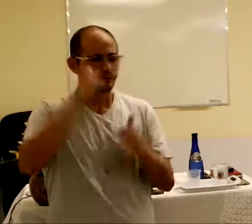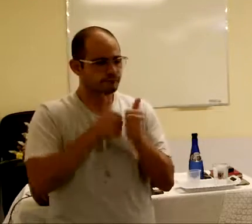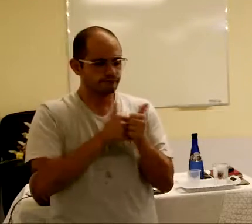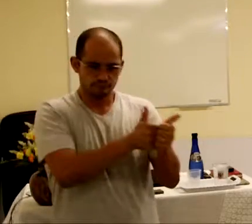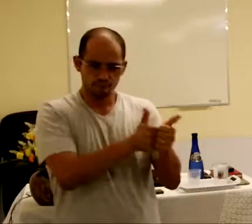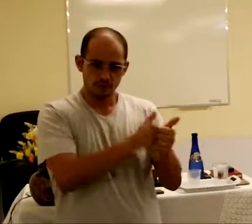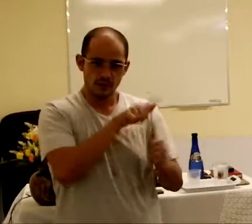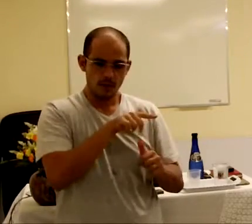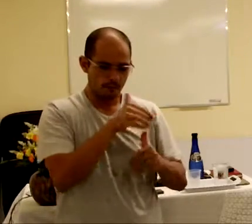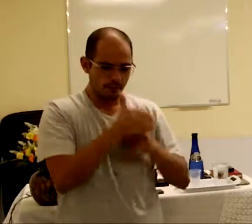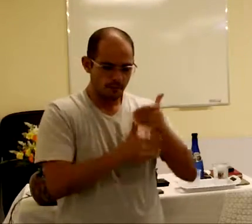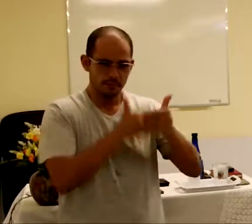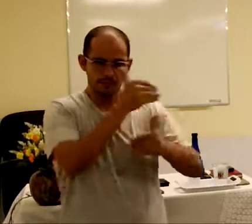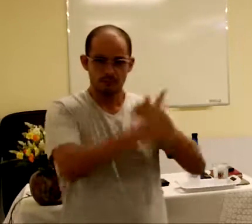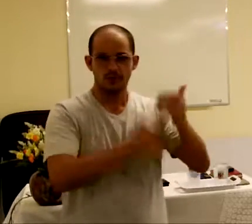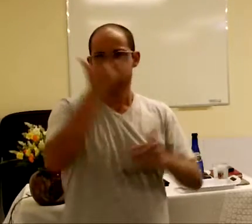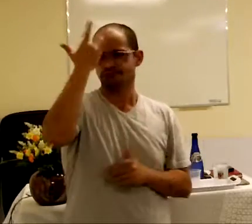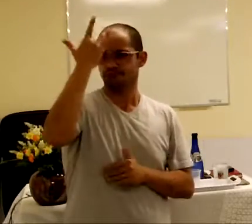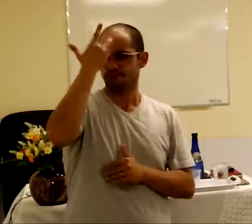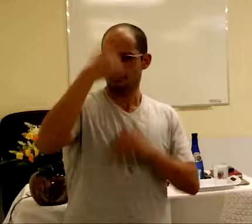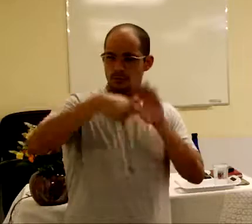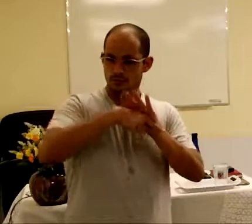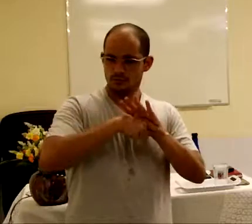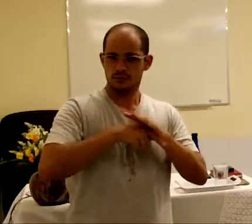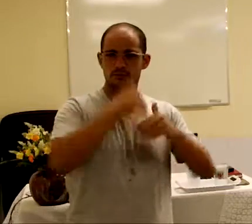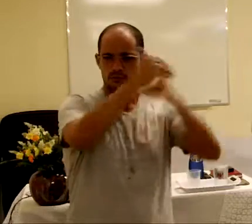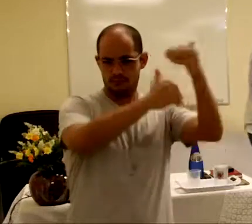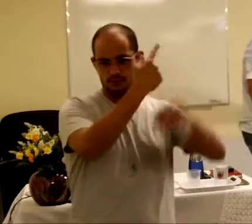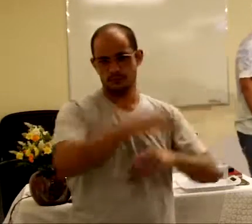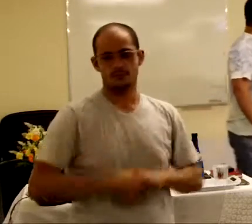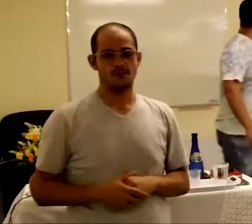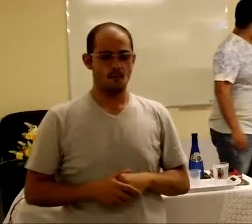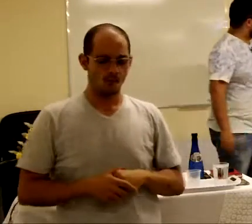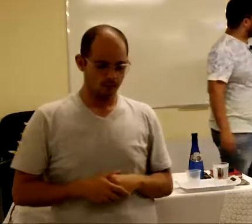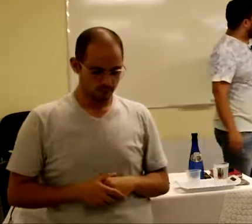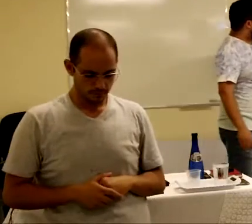é um processo de crescimento e amadurecimento, aí sim. Né?